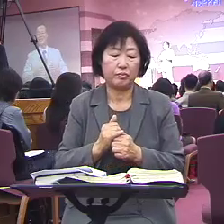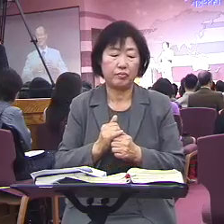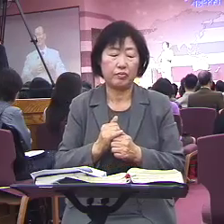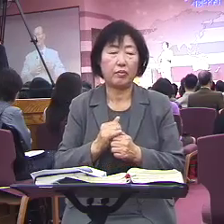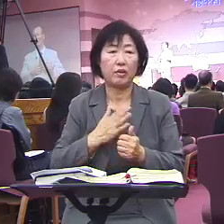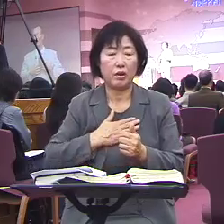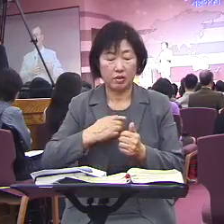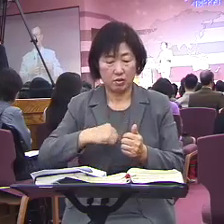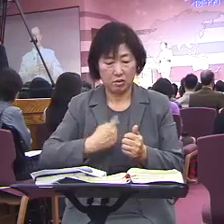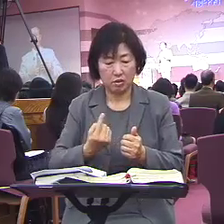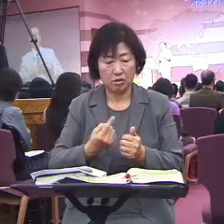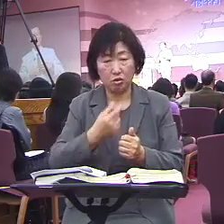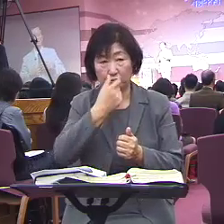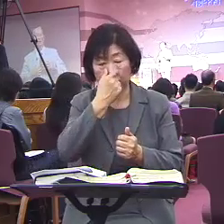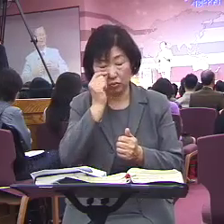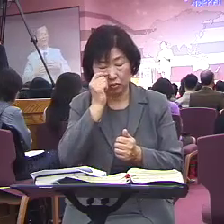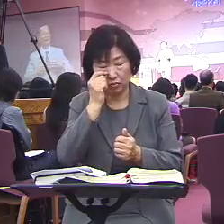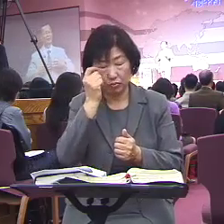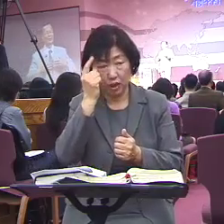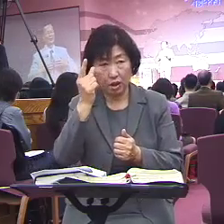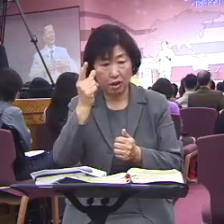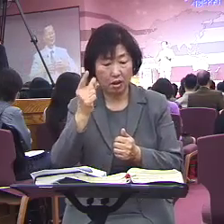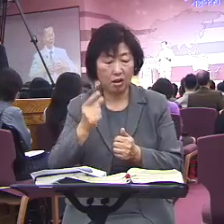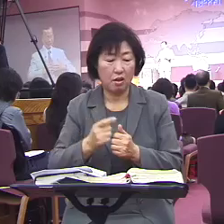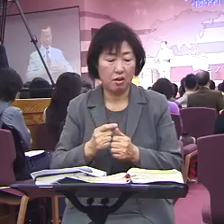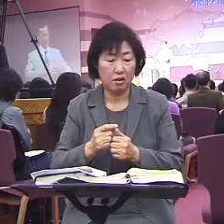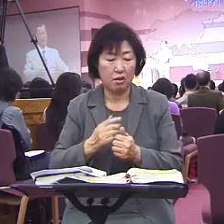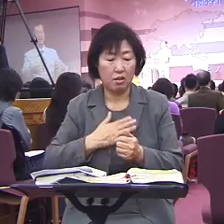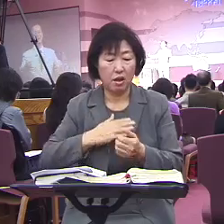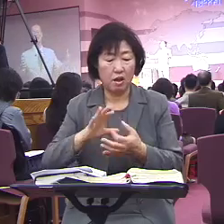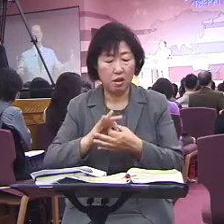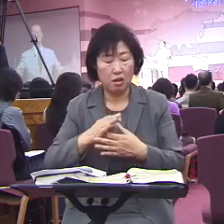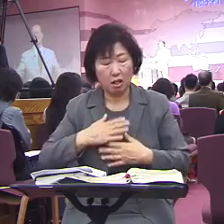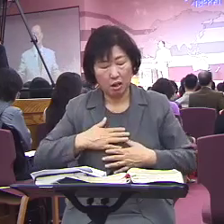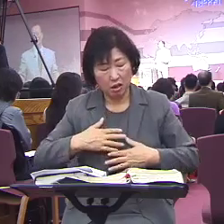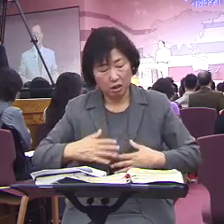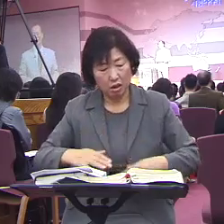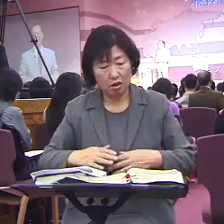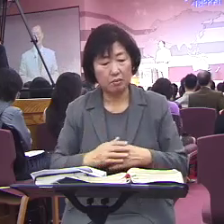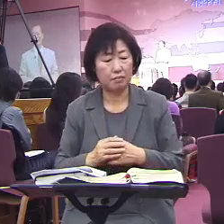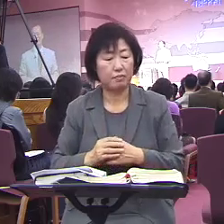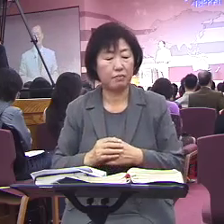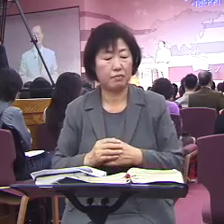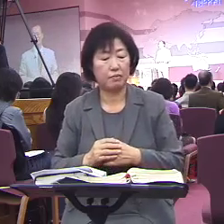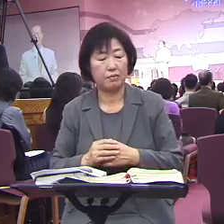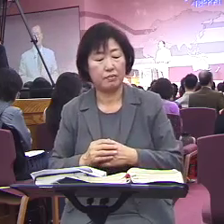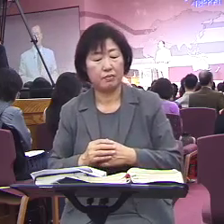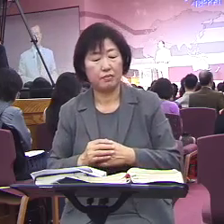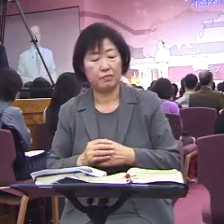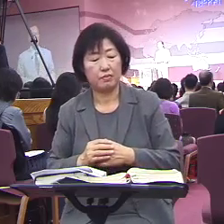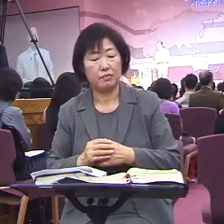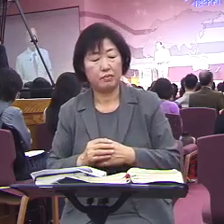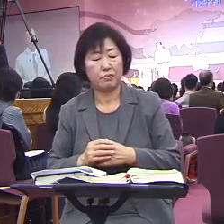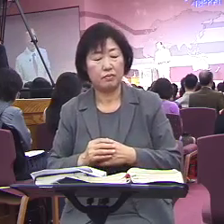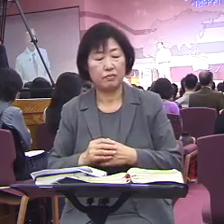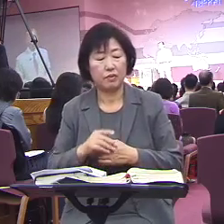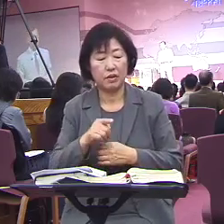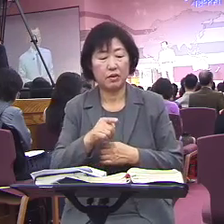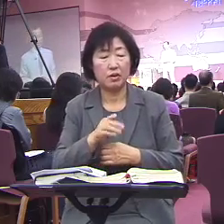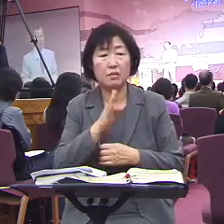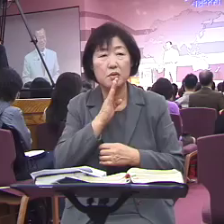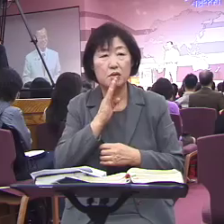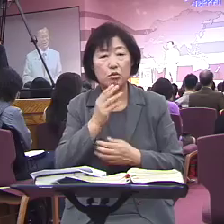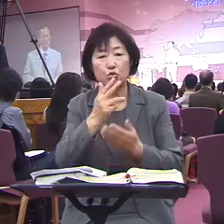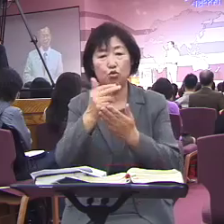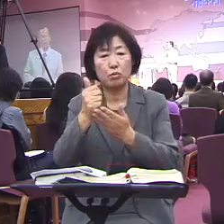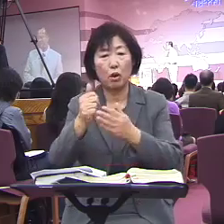그리고 나 자신도 부족함을 깨닫고 나의 연약함을 또한 쉐빙합니다. 이게 바로 주님의